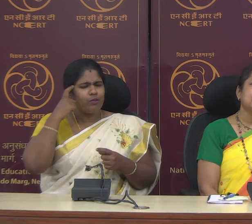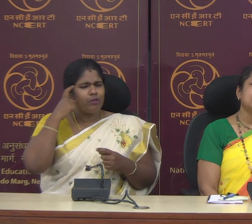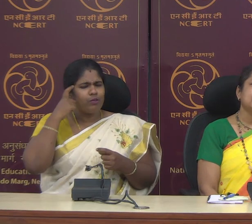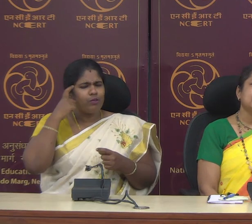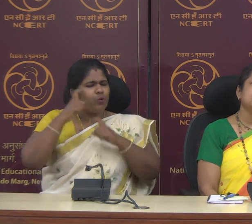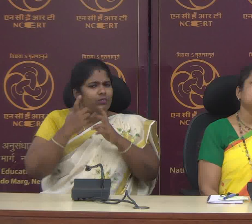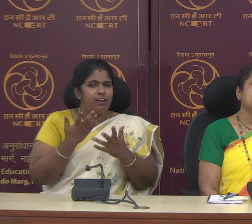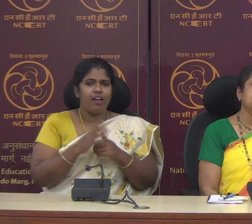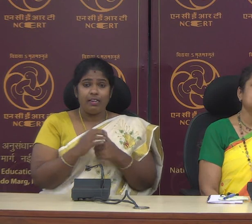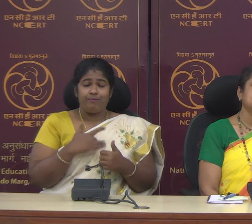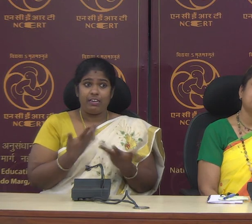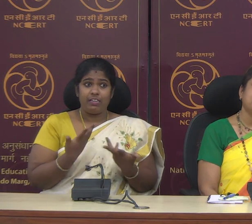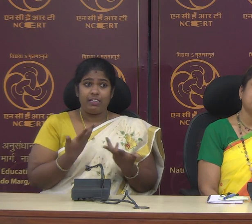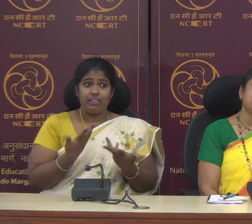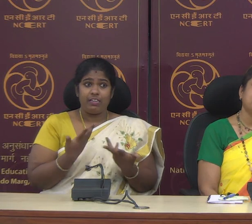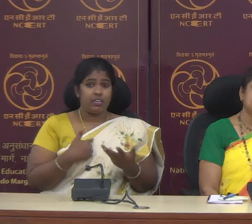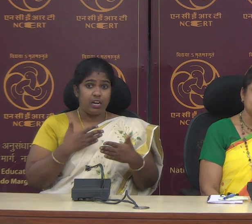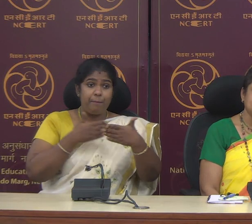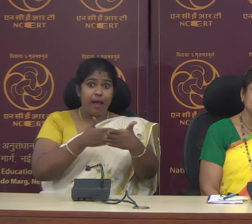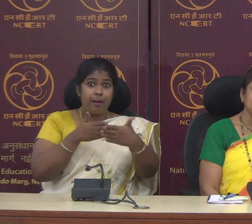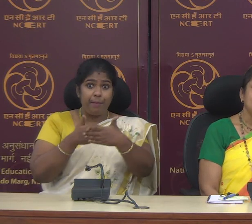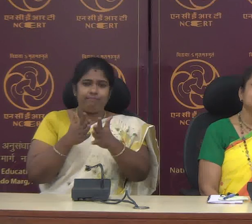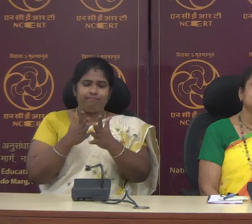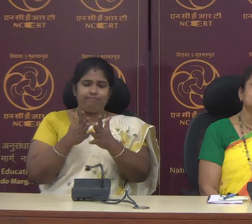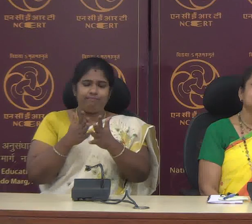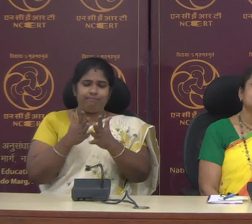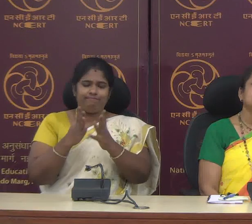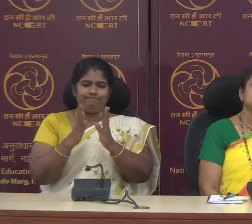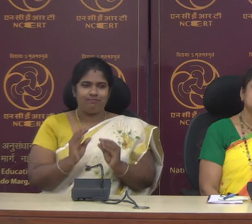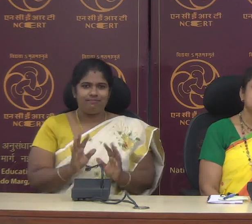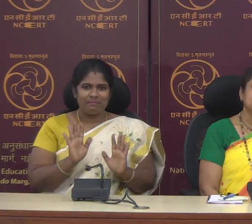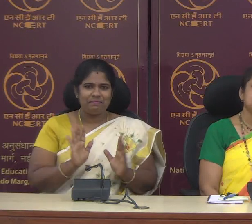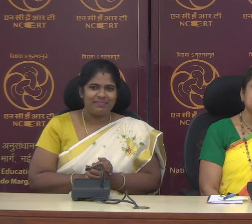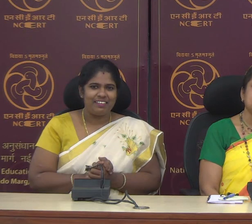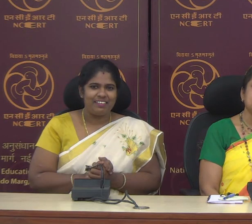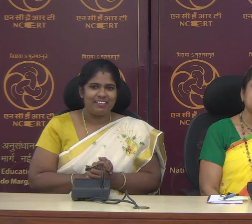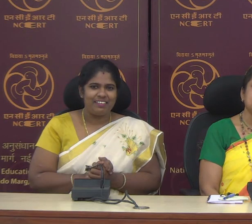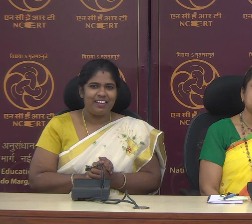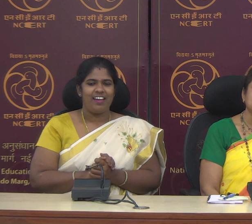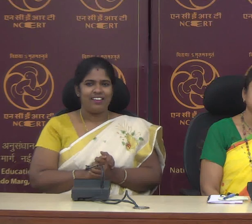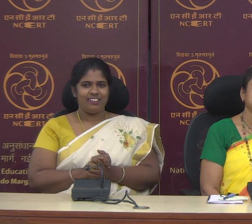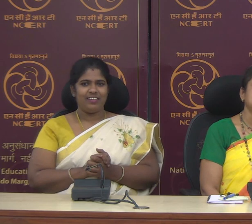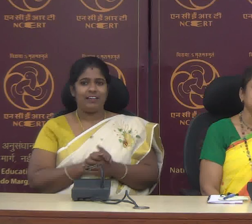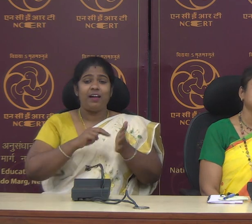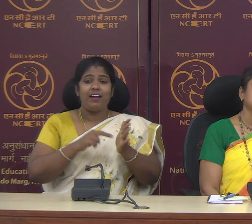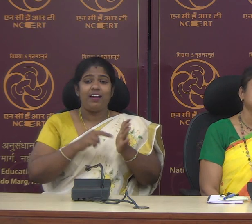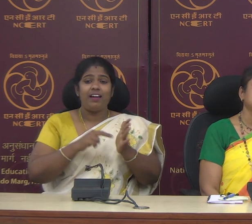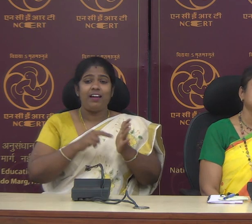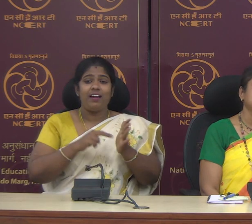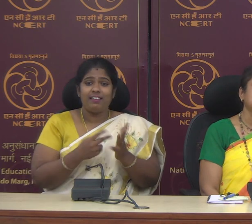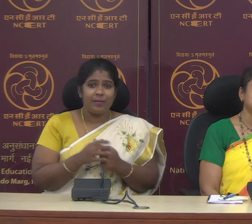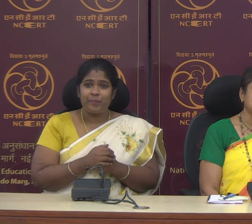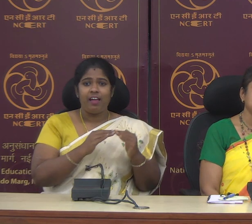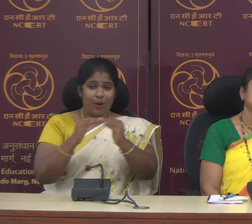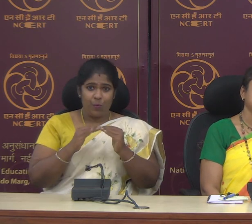मुझे लगता है एक बहुत बड़ा बैरियर हम पार कर लेंगे और हम जिसको कहते हैं सही अर्थों में एक